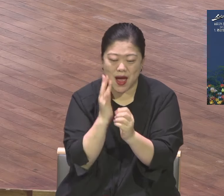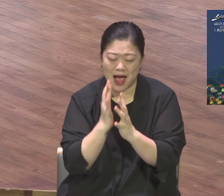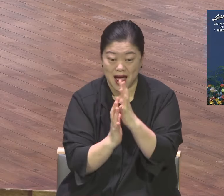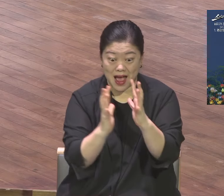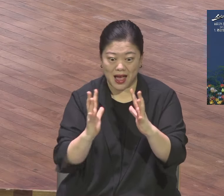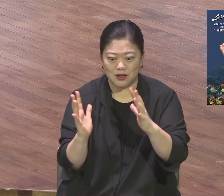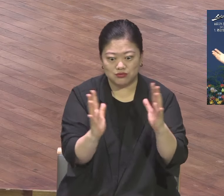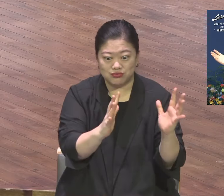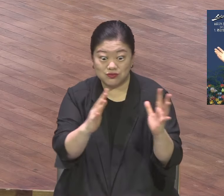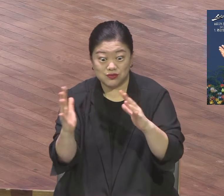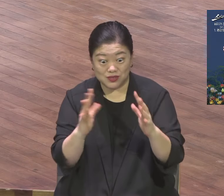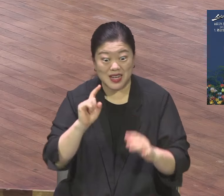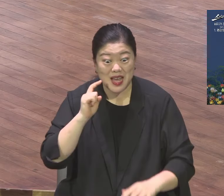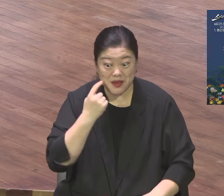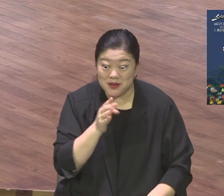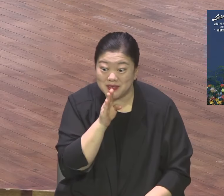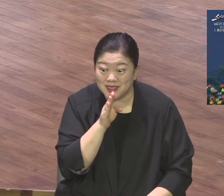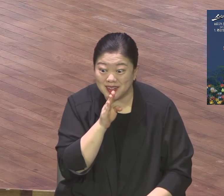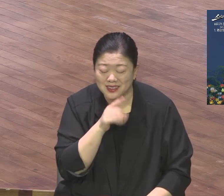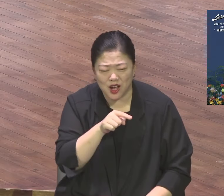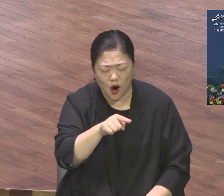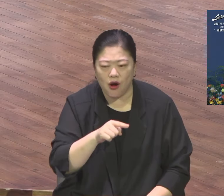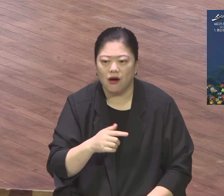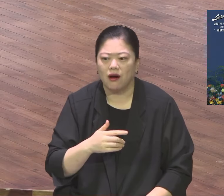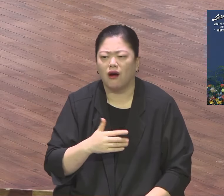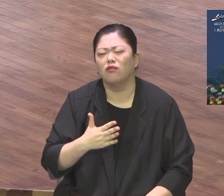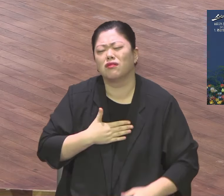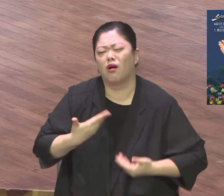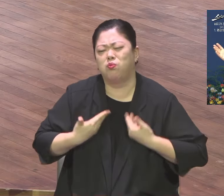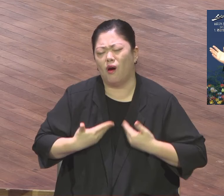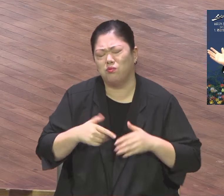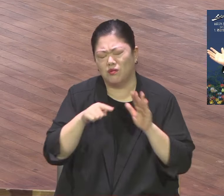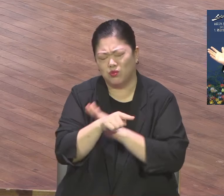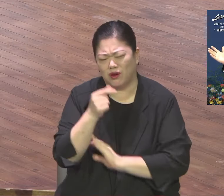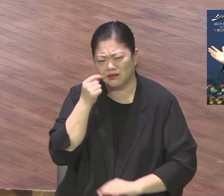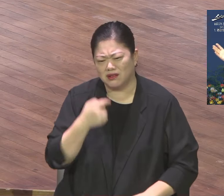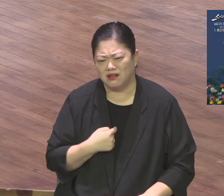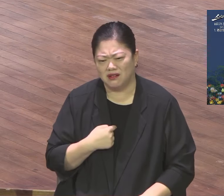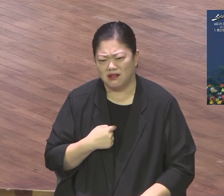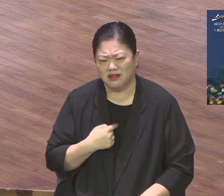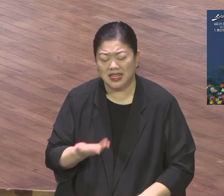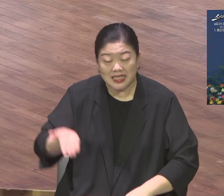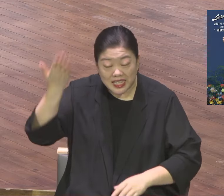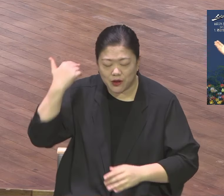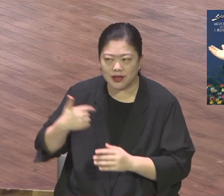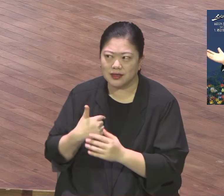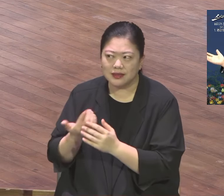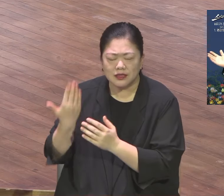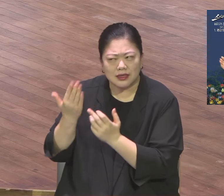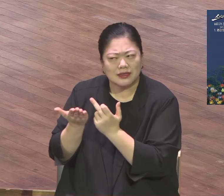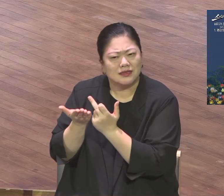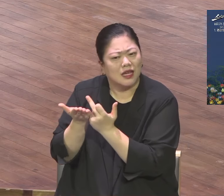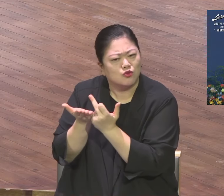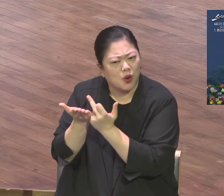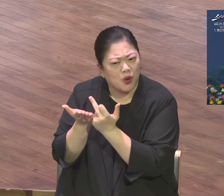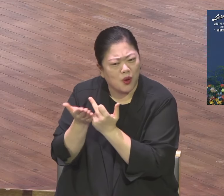촤악, 갈대밭이 촤악. 저는 뭐, 못 가봤습니다만, 촤악, 갈대. 제주도의 갈대밭.